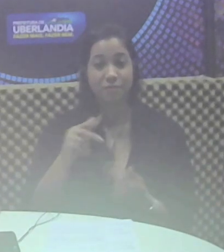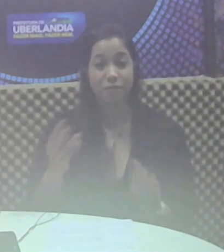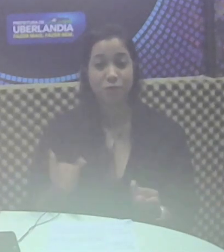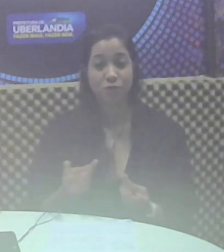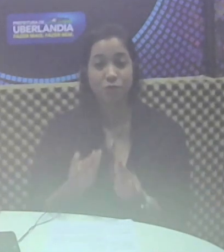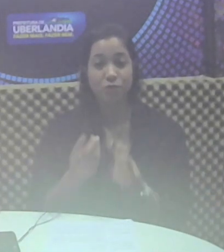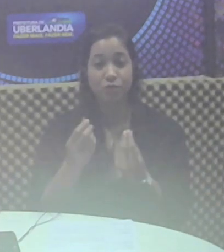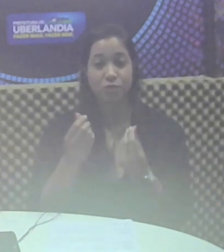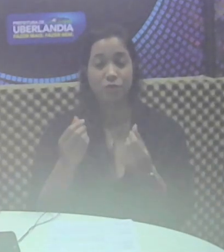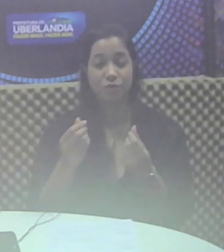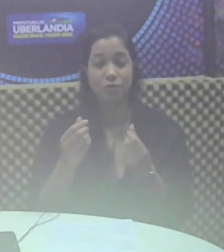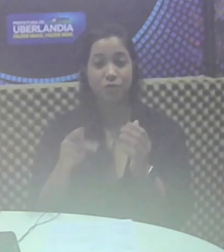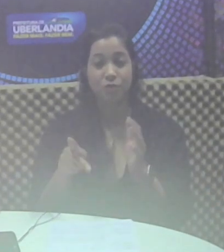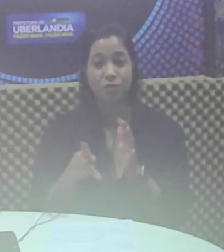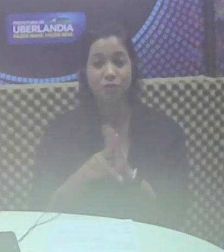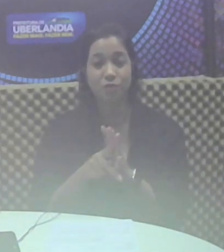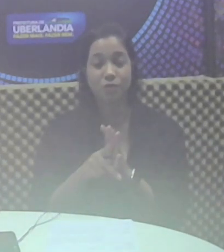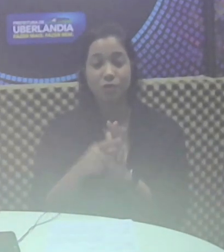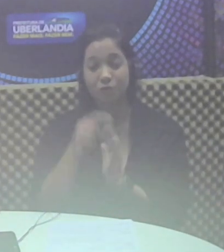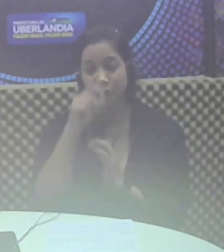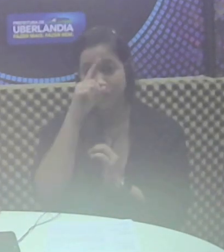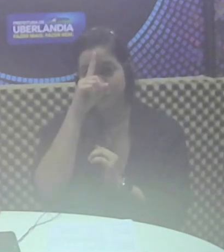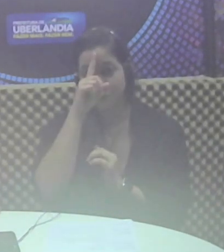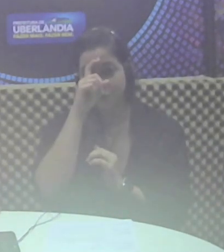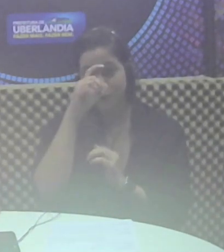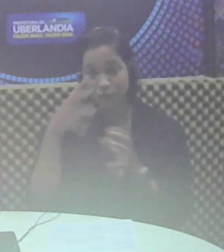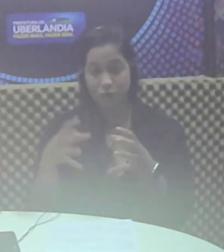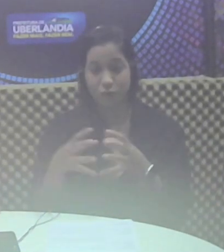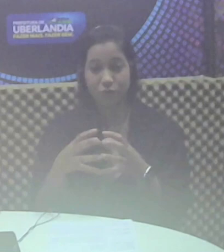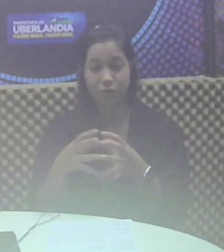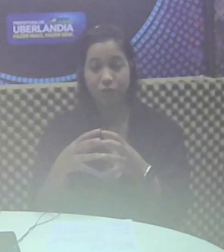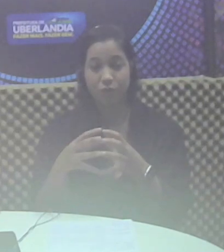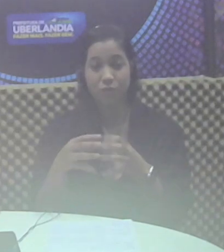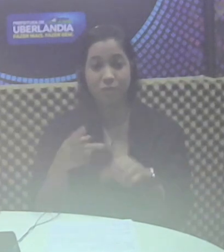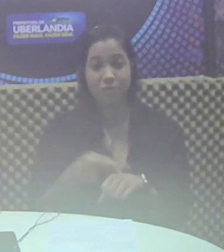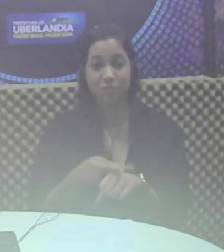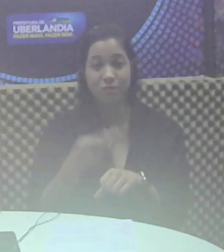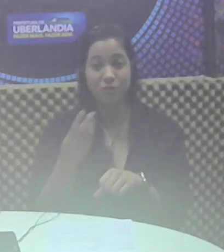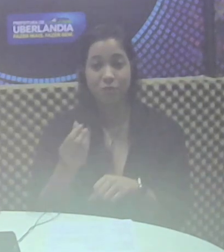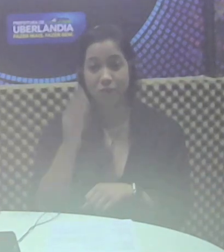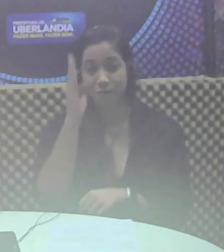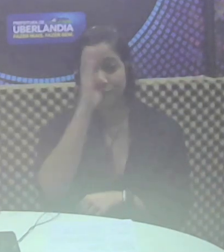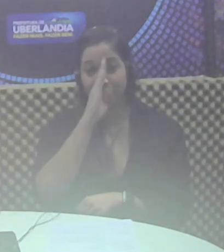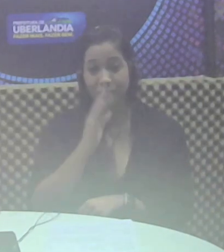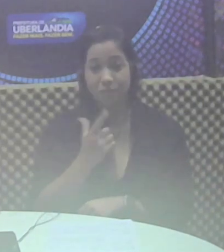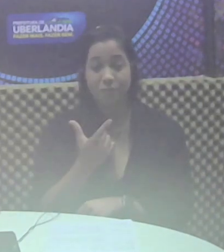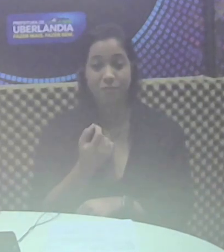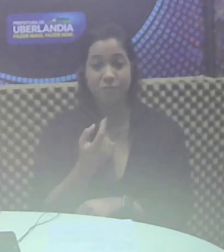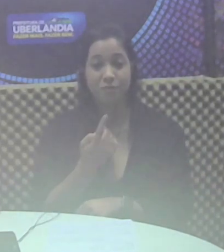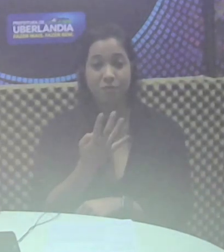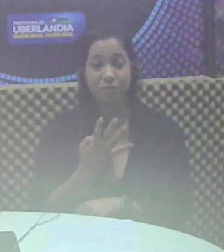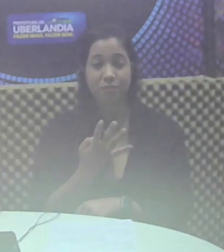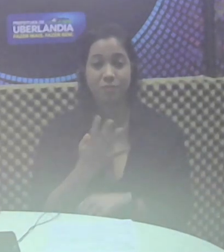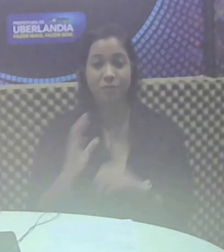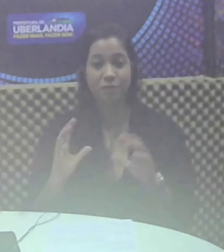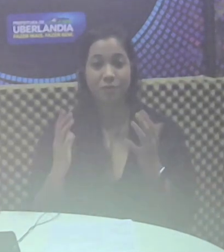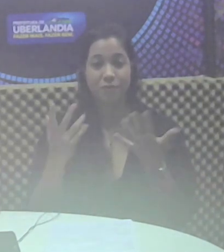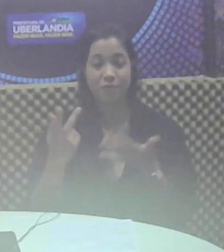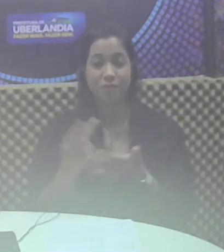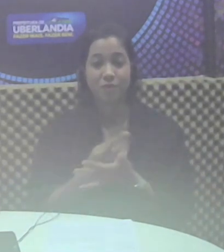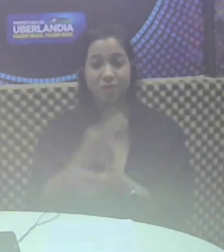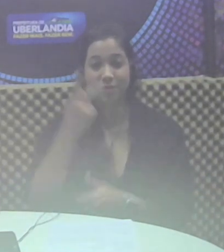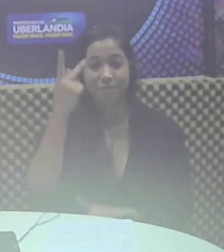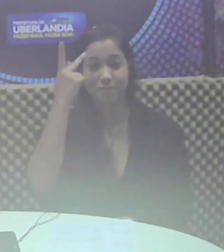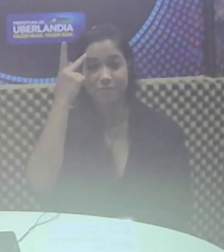excelência na categoria Setor Hospitalar, durante o prêmio Quality Brasil 2024. A cerimônia ocorreu em São